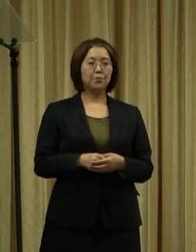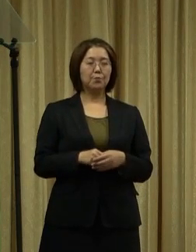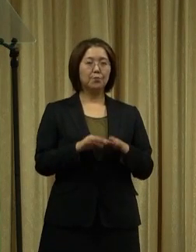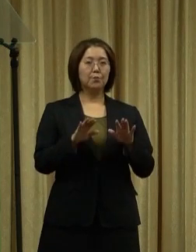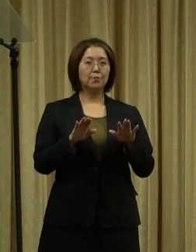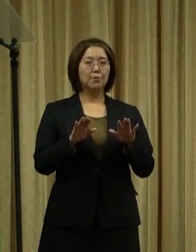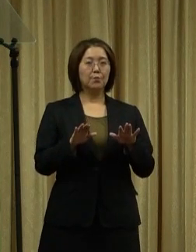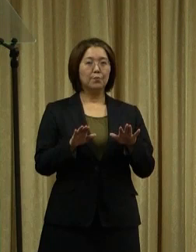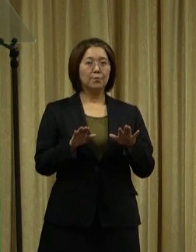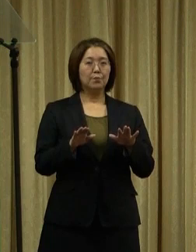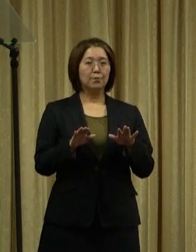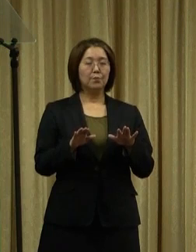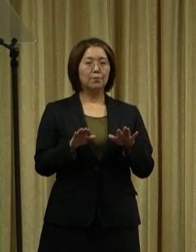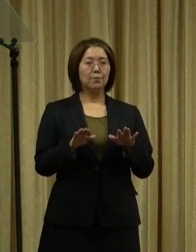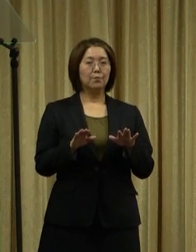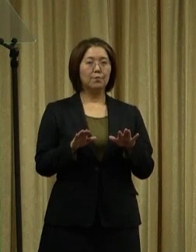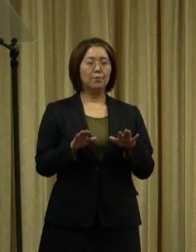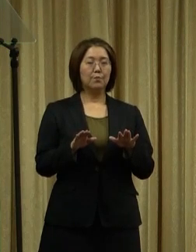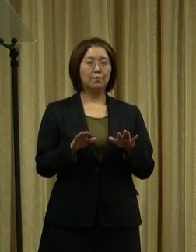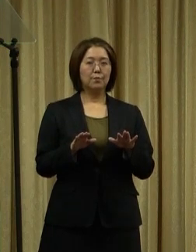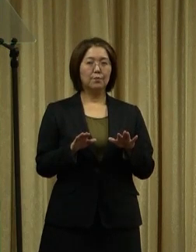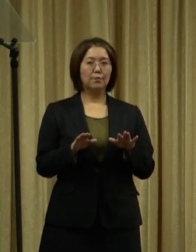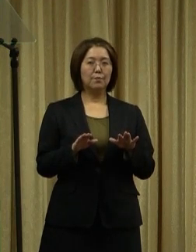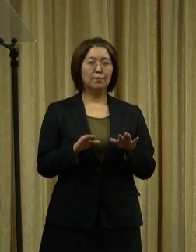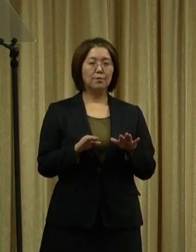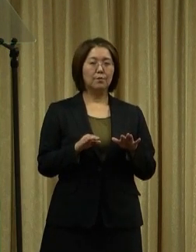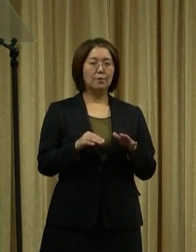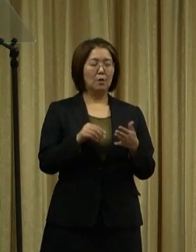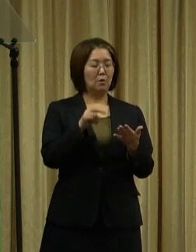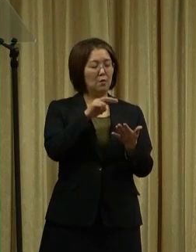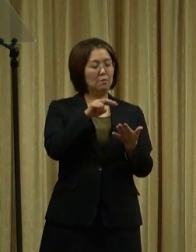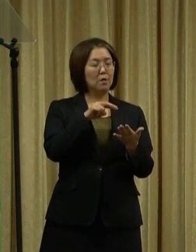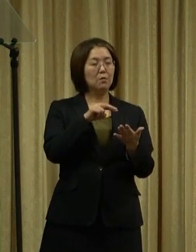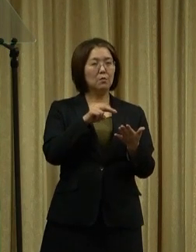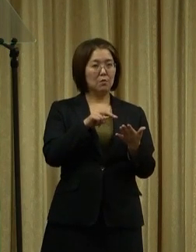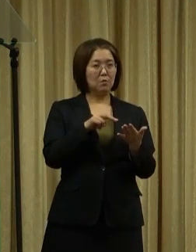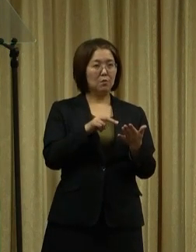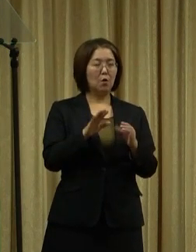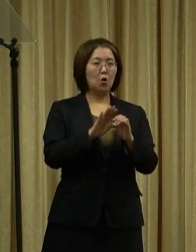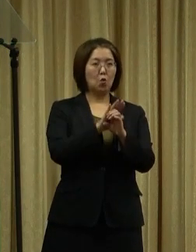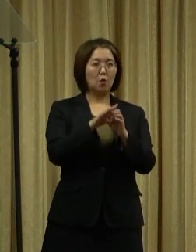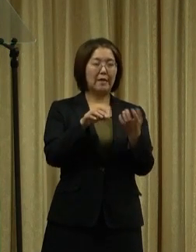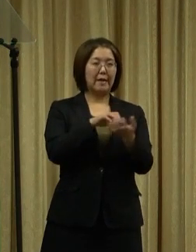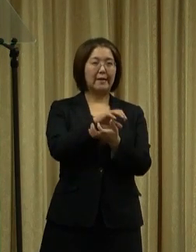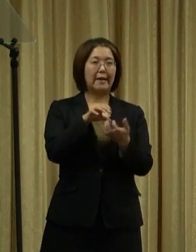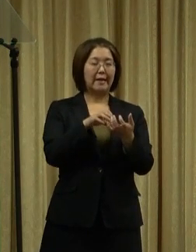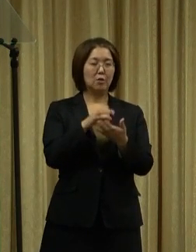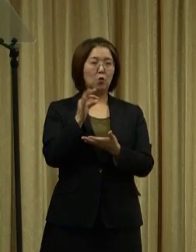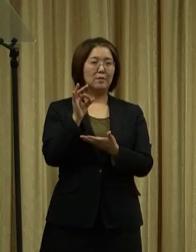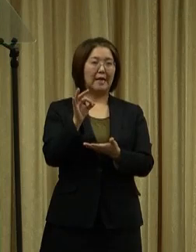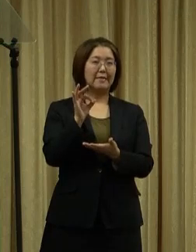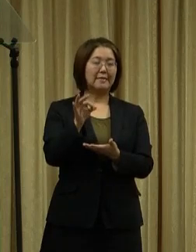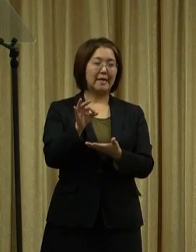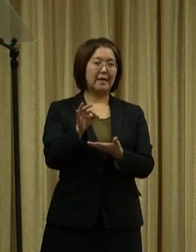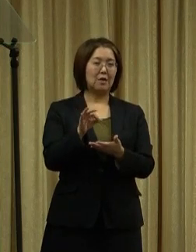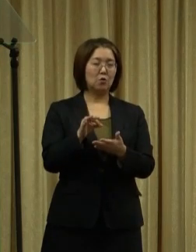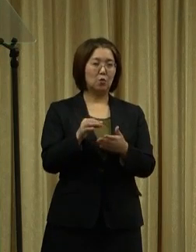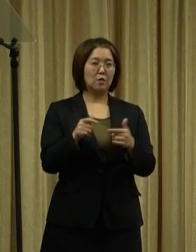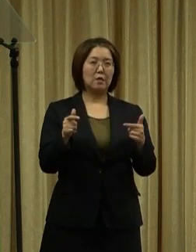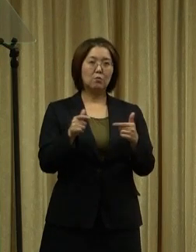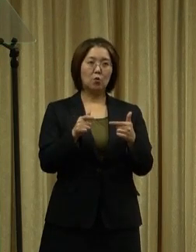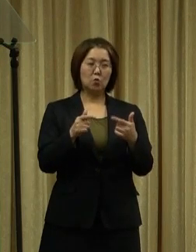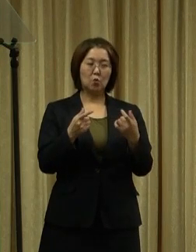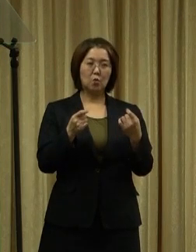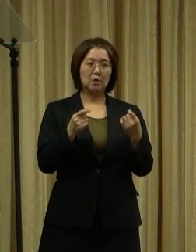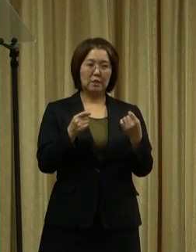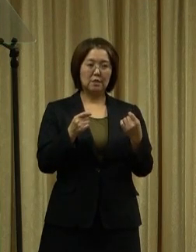回16ヶ月ベースで見ると、ここ近年のコロナ禍の財政規模と同じような、拡大